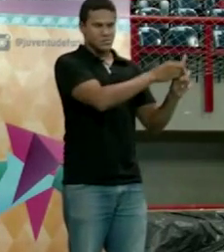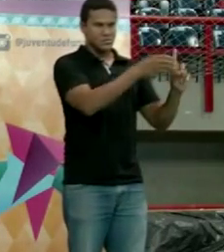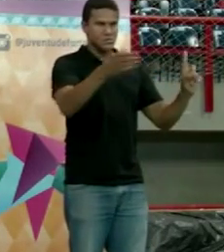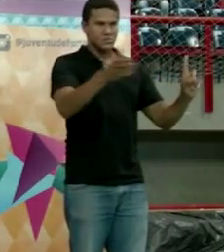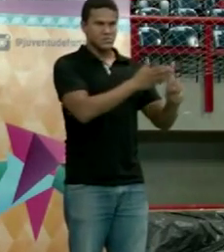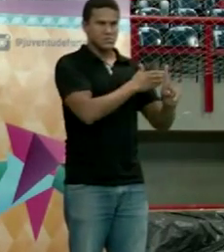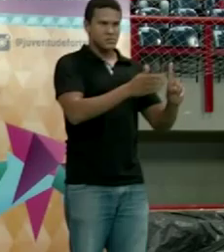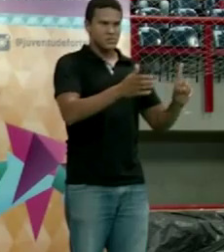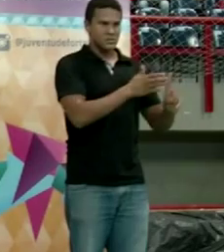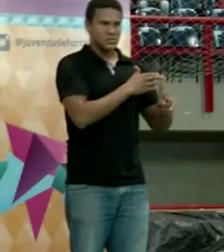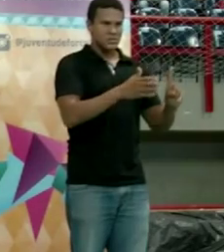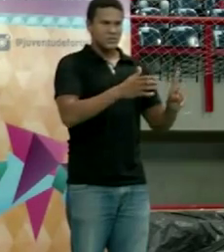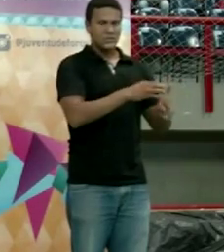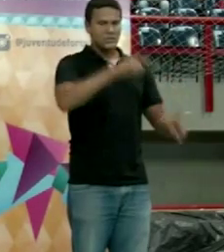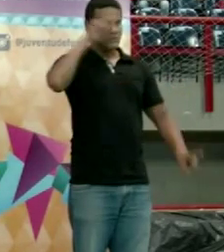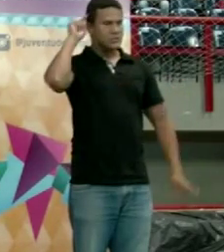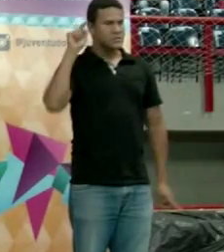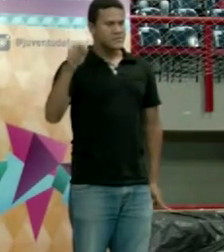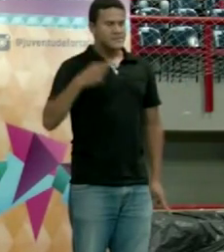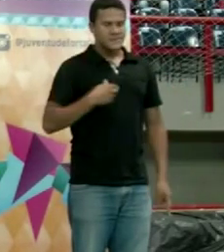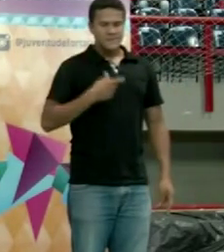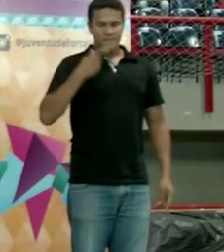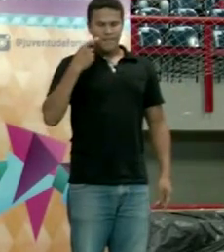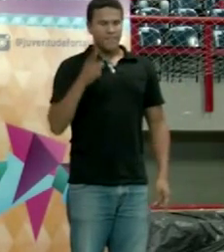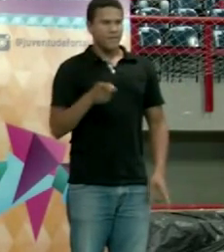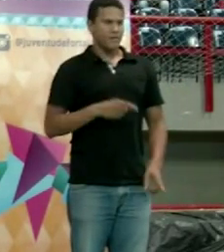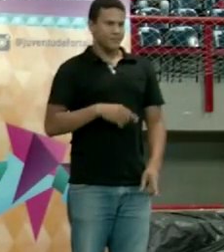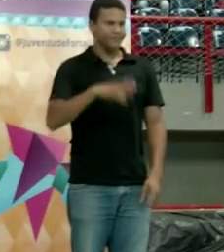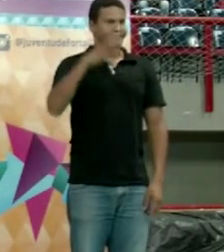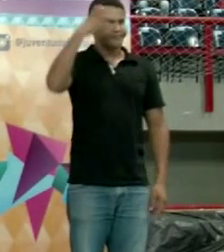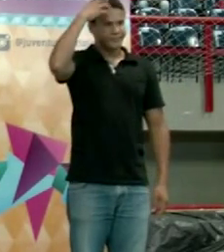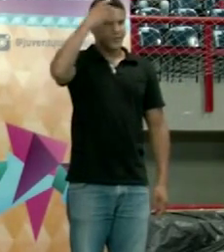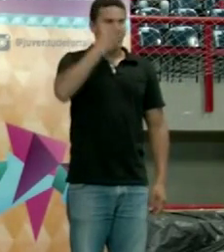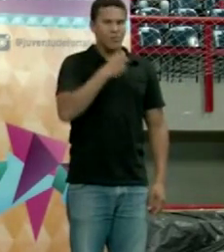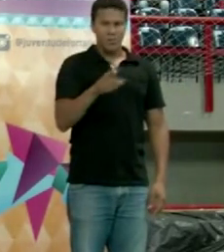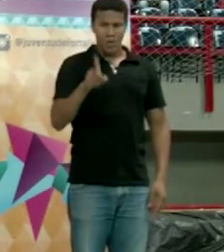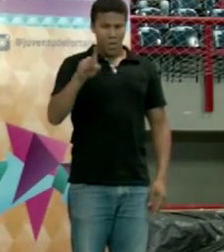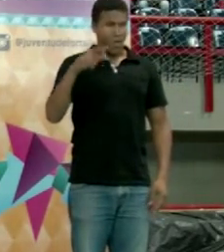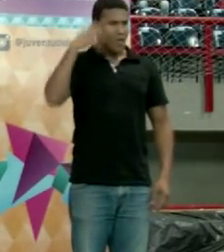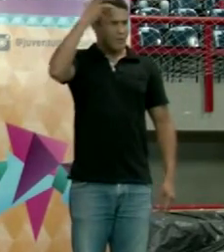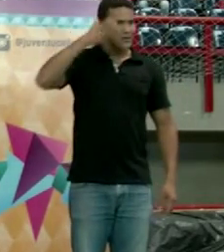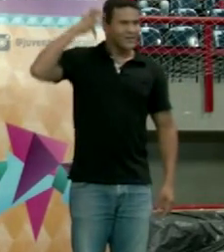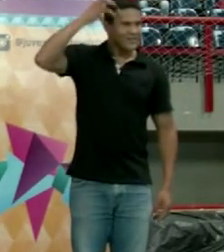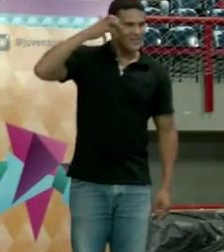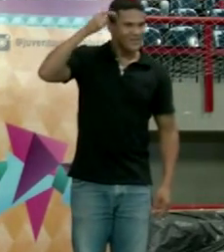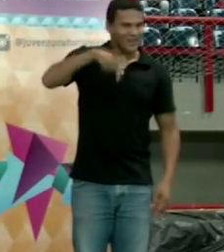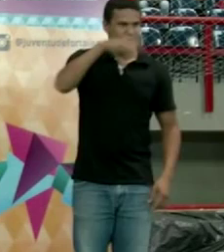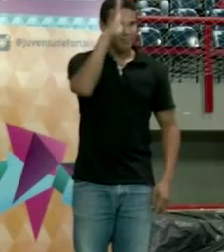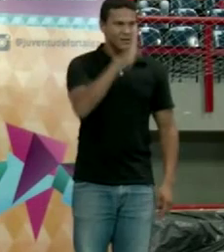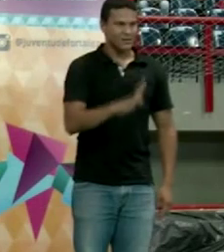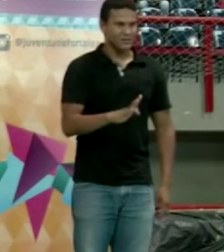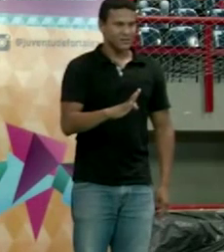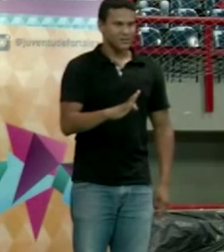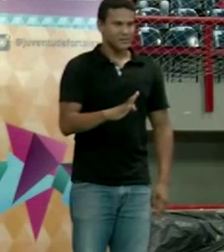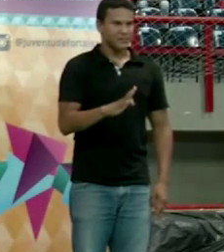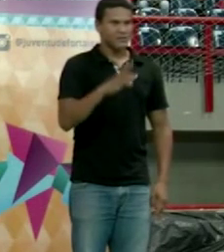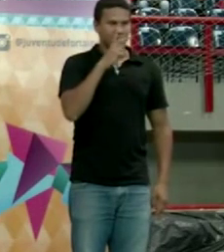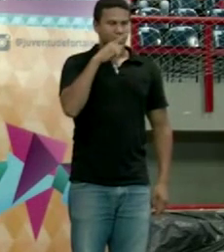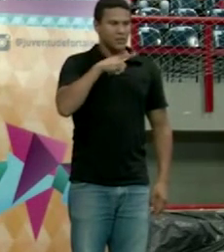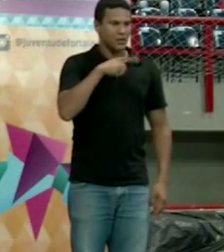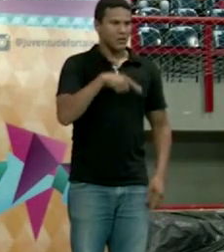imperador. Foi ele quem musicou o nosso hino da independência. Já podeis